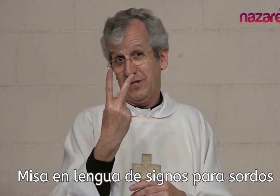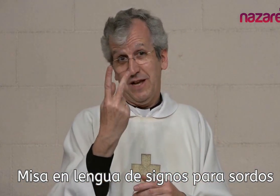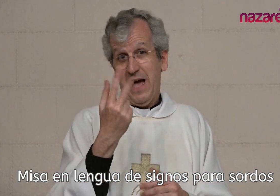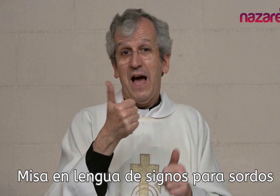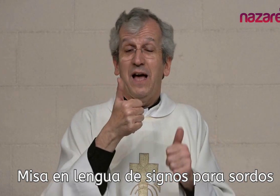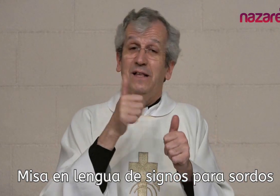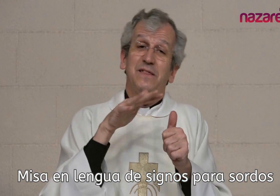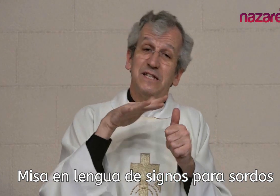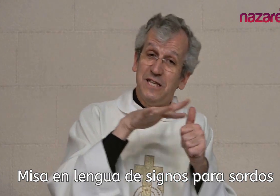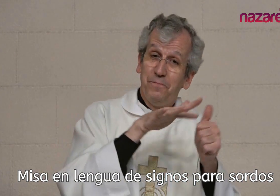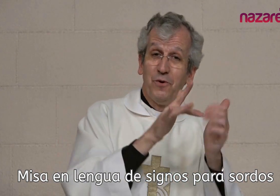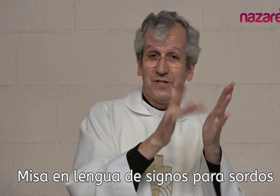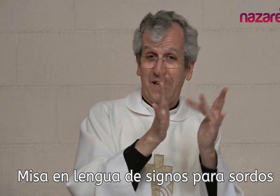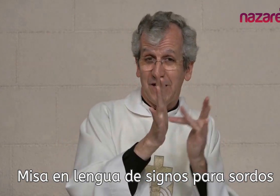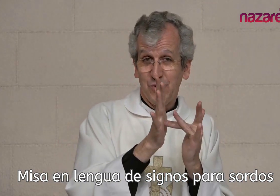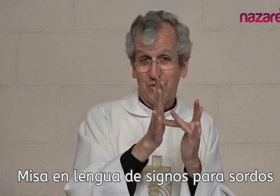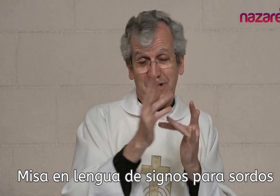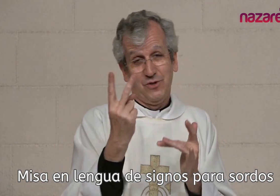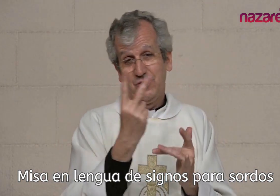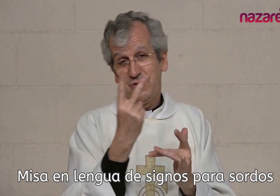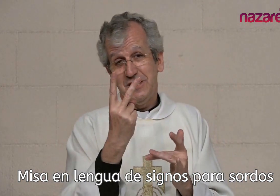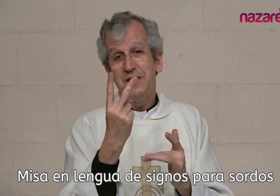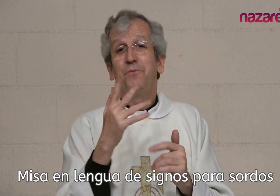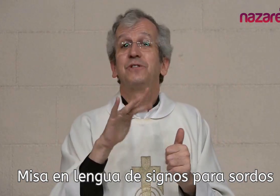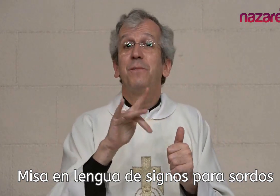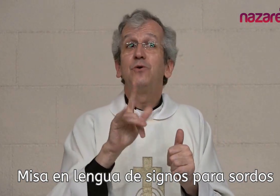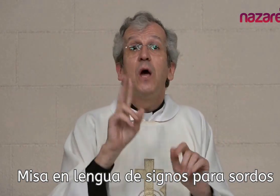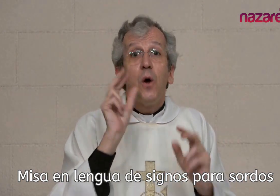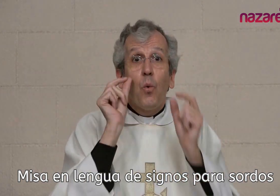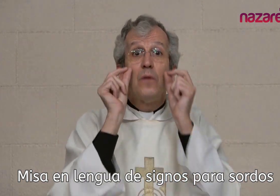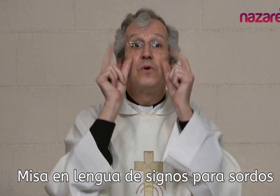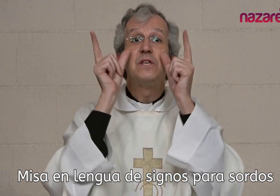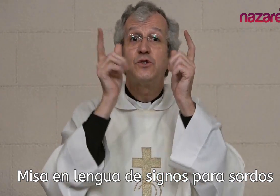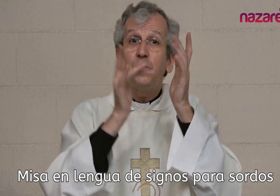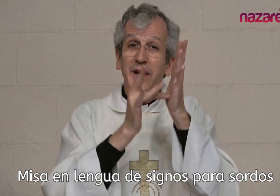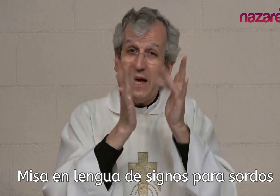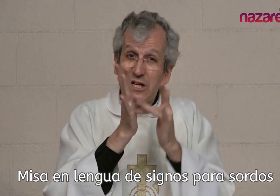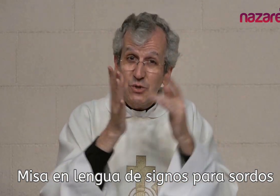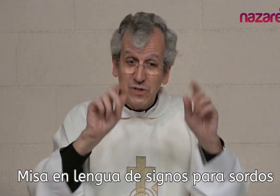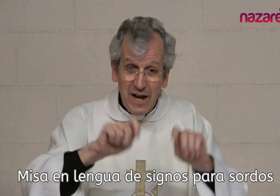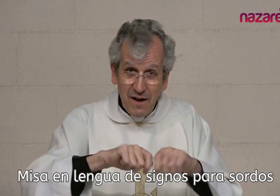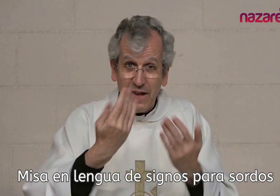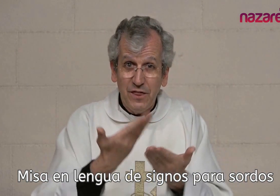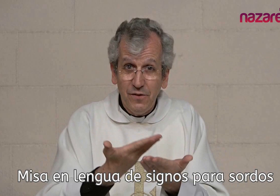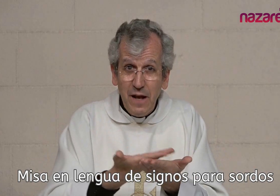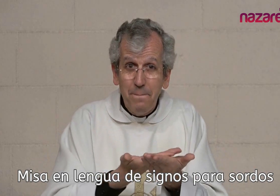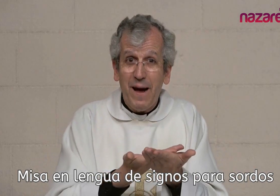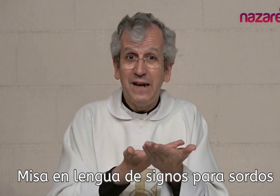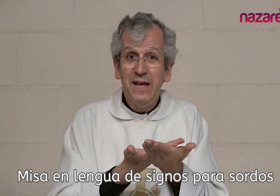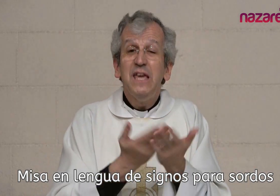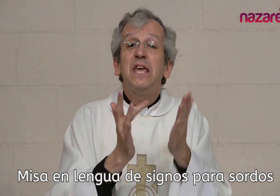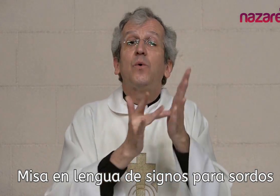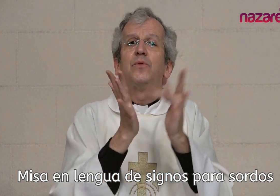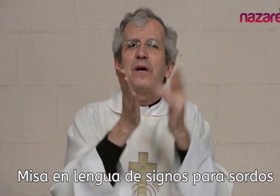dos discípulos de Jesús, los dos discípulos de Maús, cuando descubren a Jesús en la fracción del pan y cuando